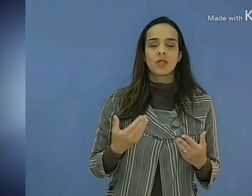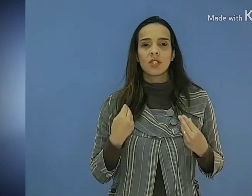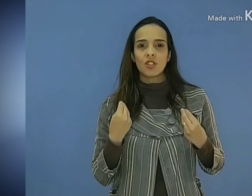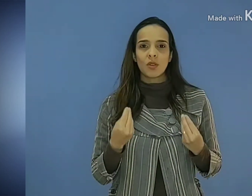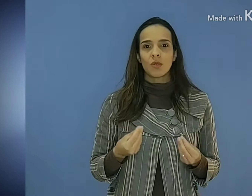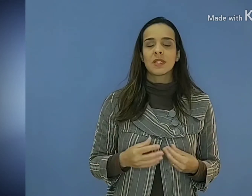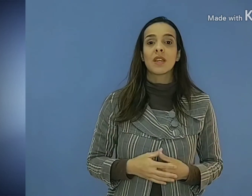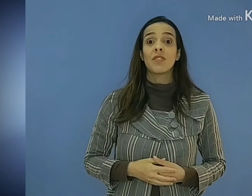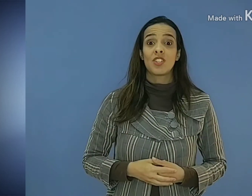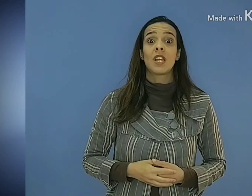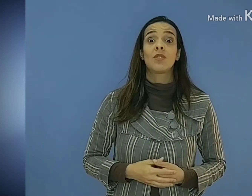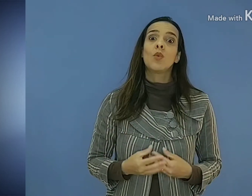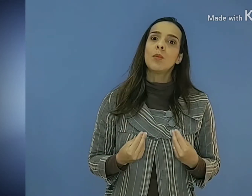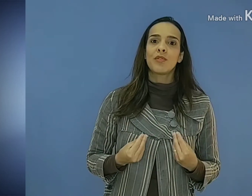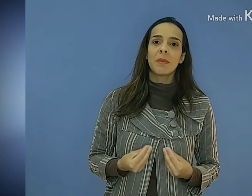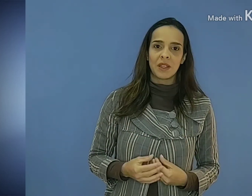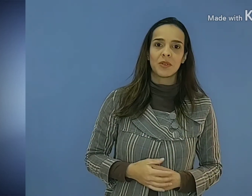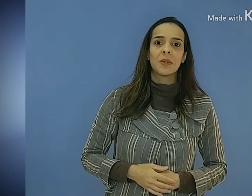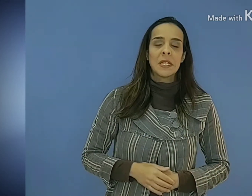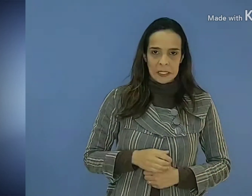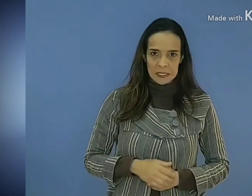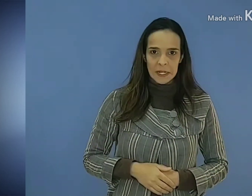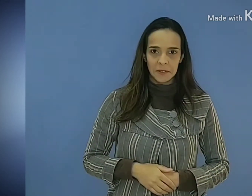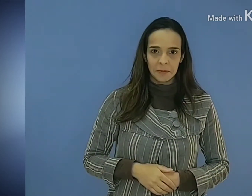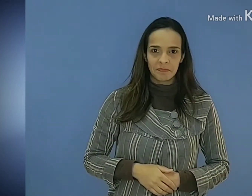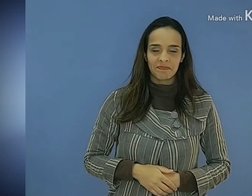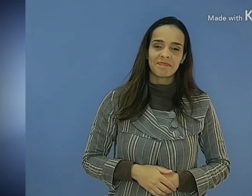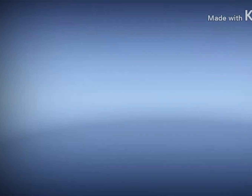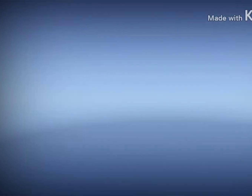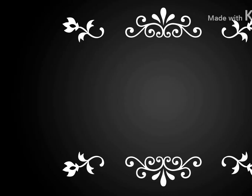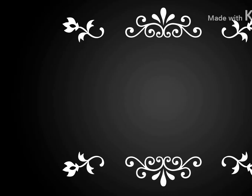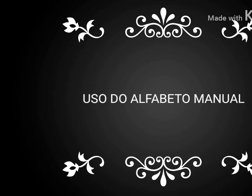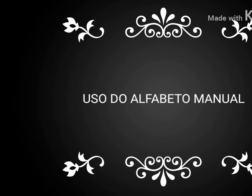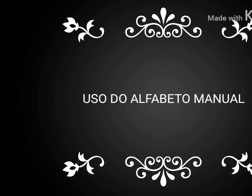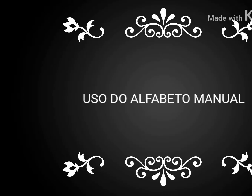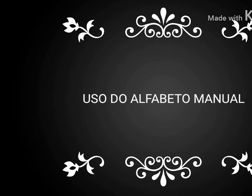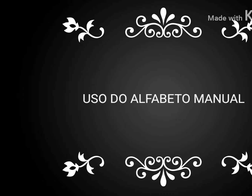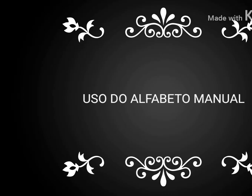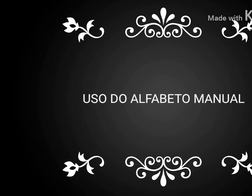nas fotos a gente não consegue ver direito o movimento, certo?